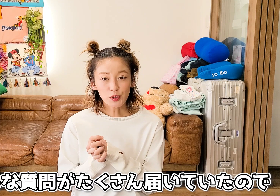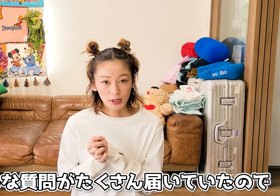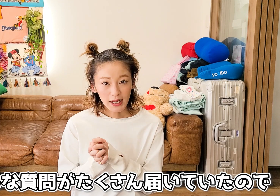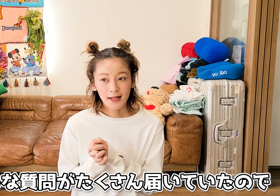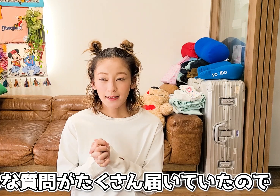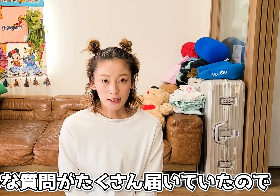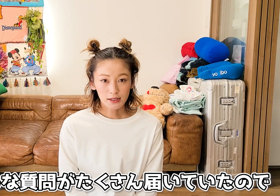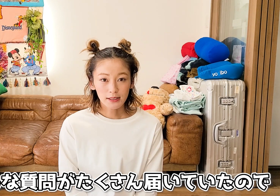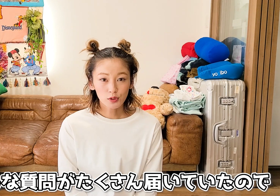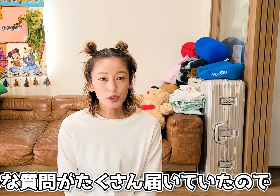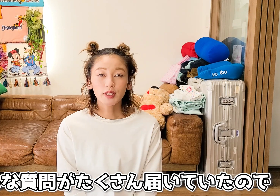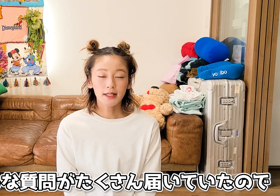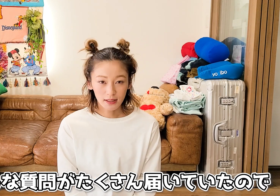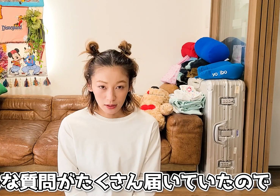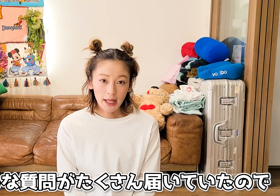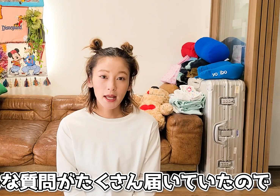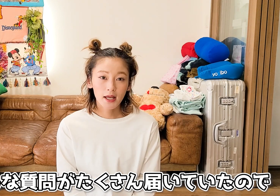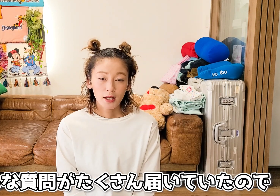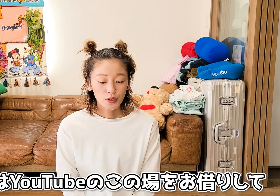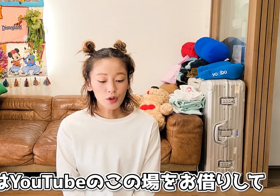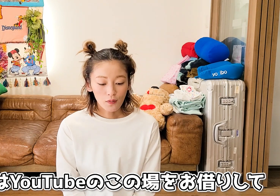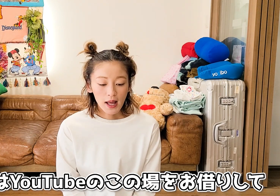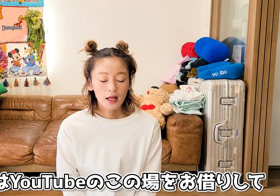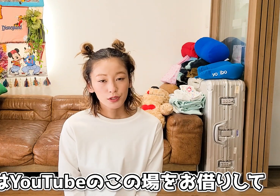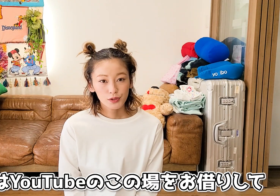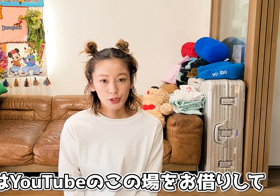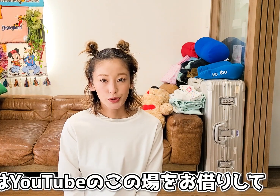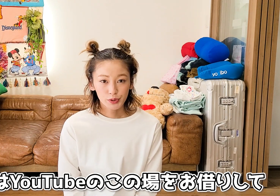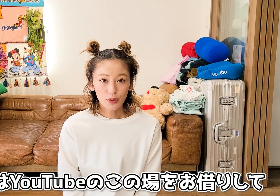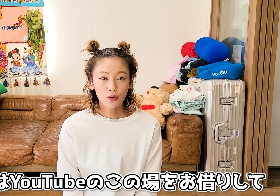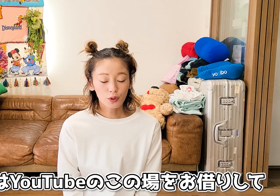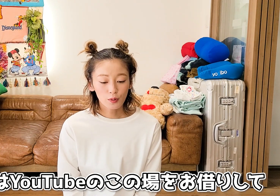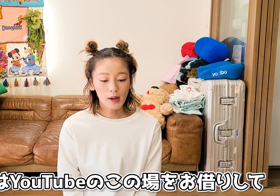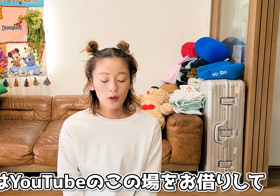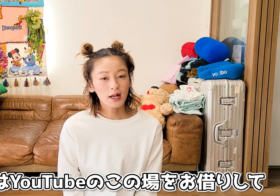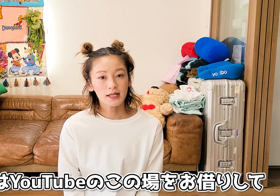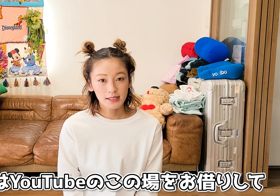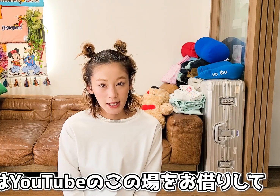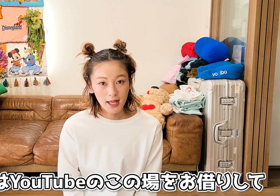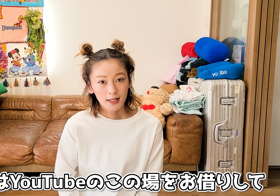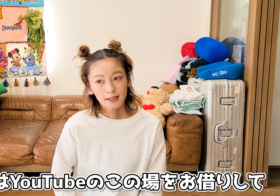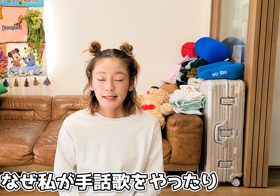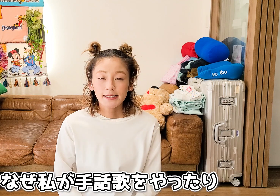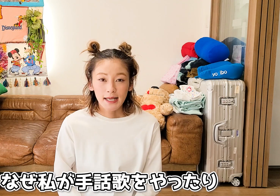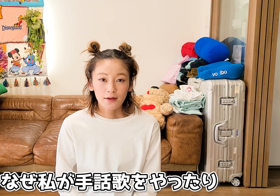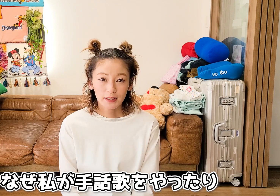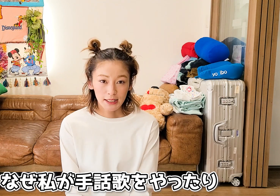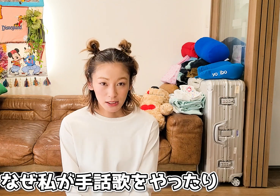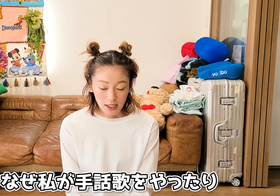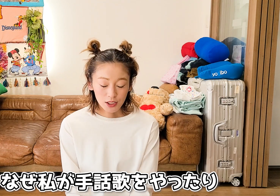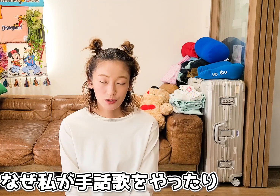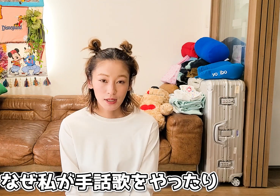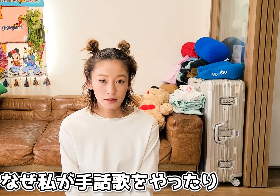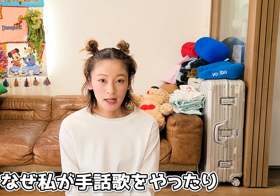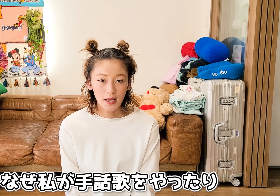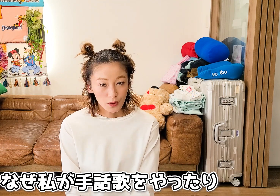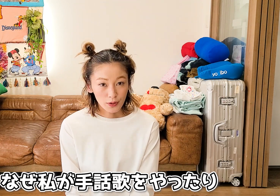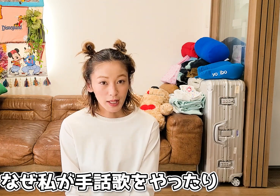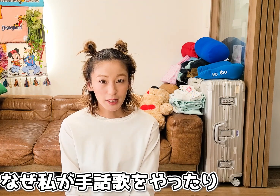がたくさん届いていたので、今日は YouTube のこの場をお借りして、なぜ私が手話歌をやった